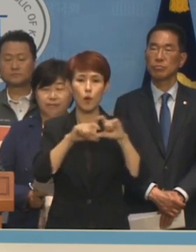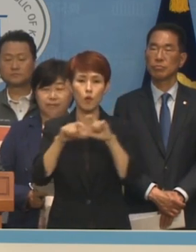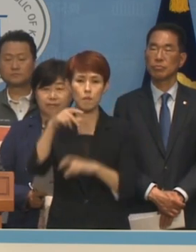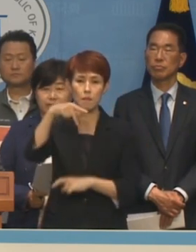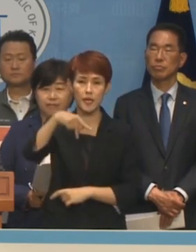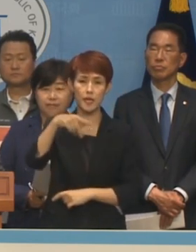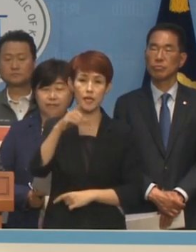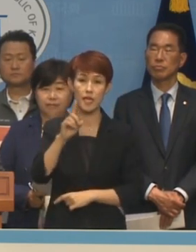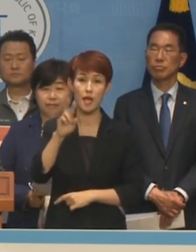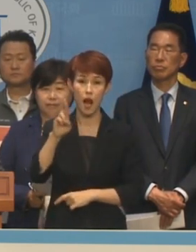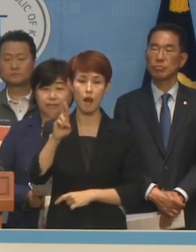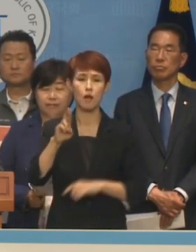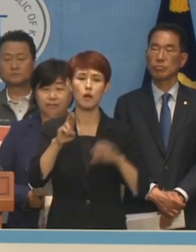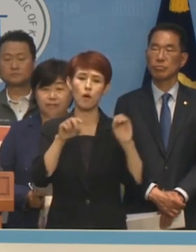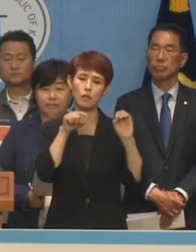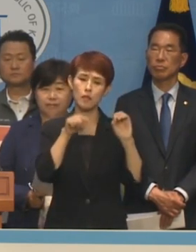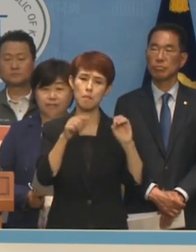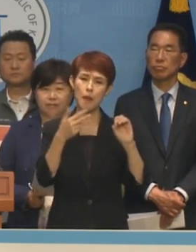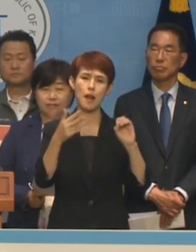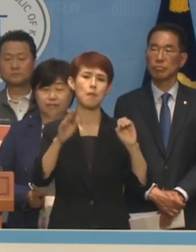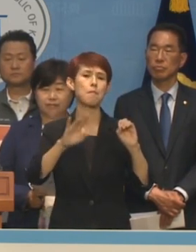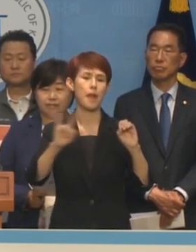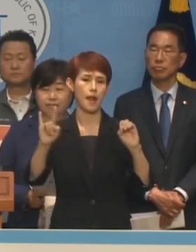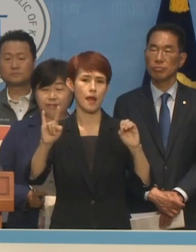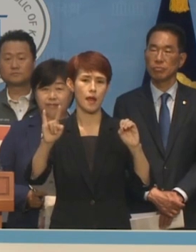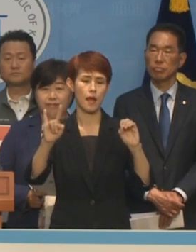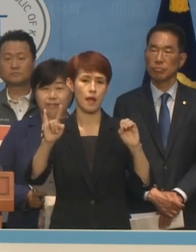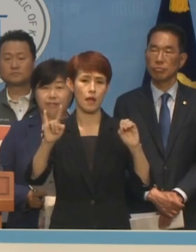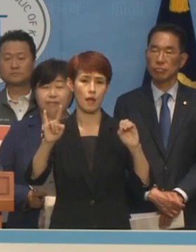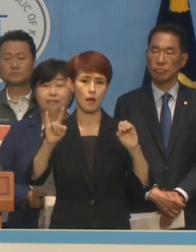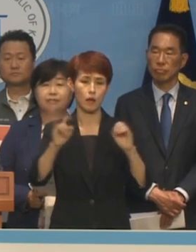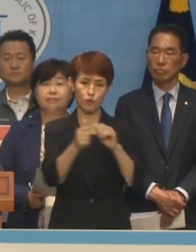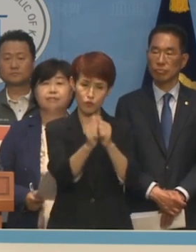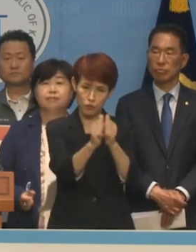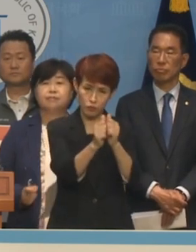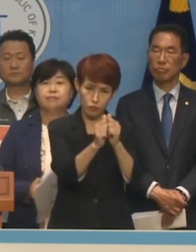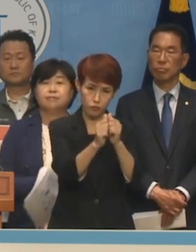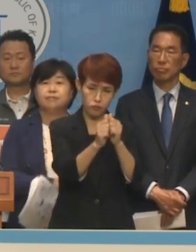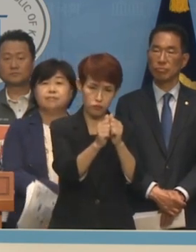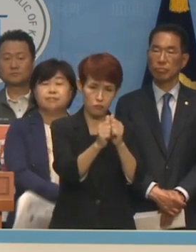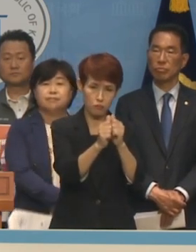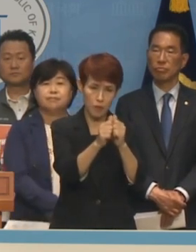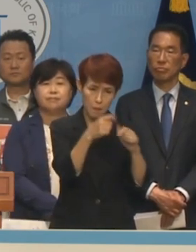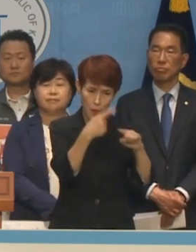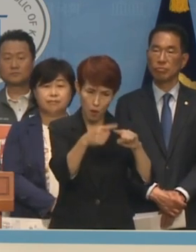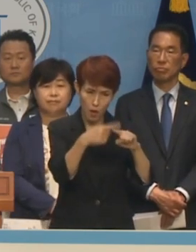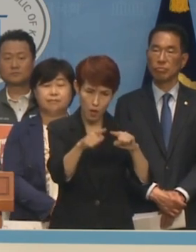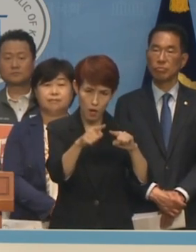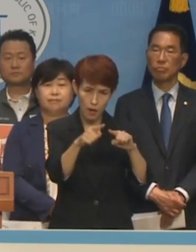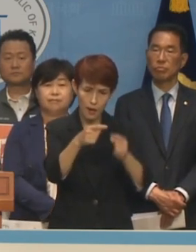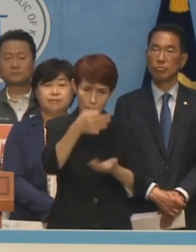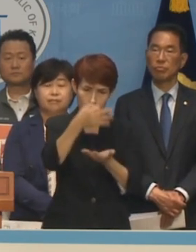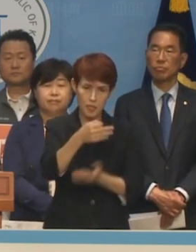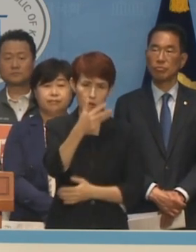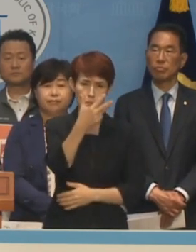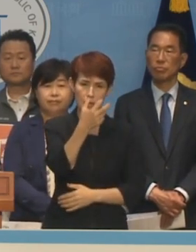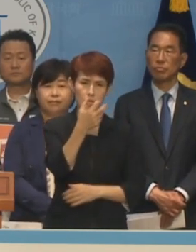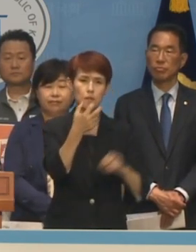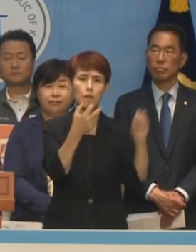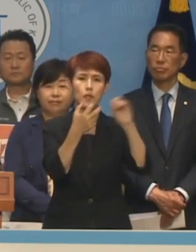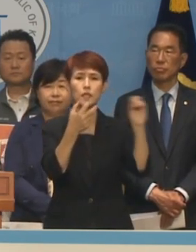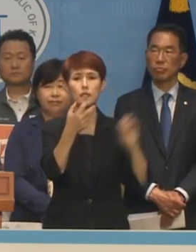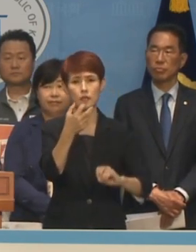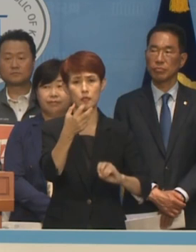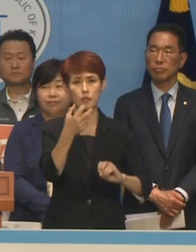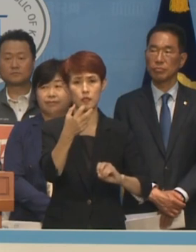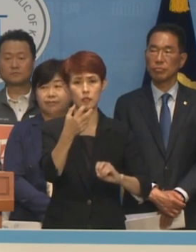PBR은 0.8배가 조금 넘는 수준으로 이는 주식시장 평가액이 순자산 가치의 80%에